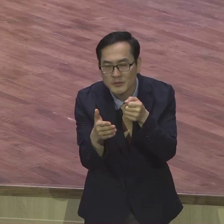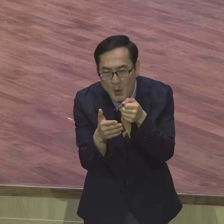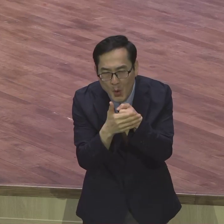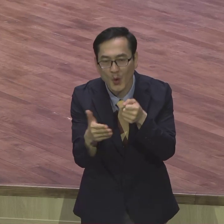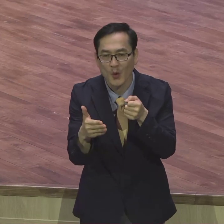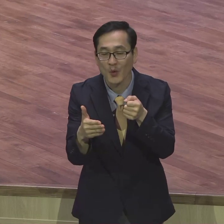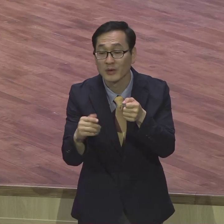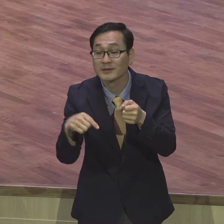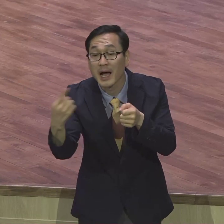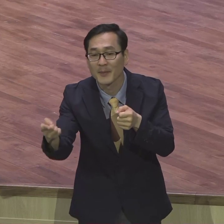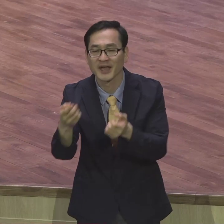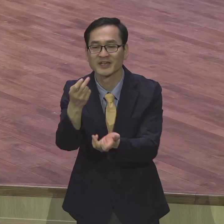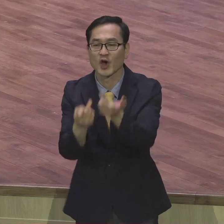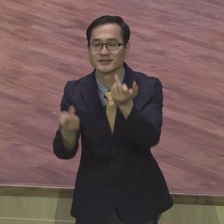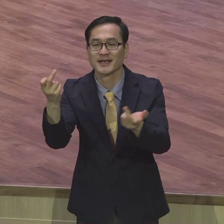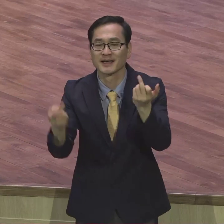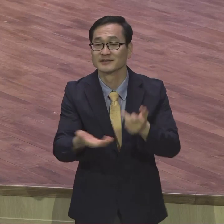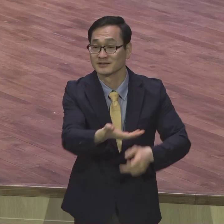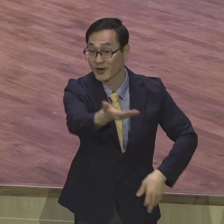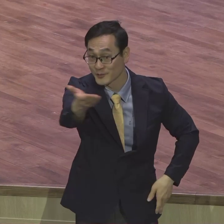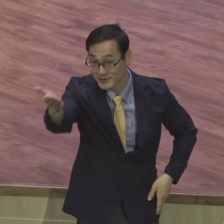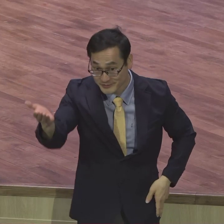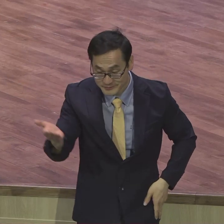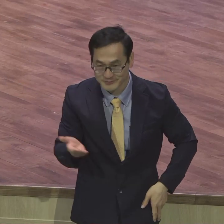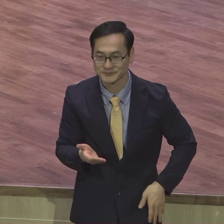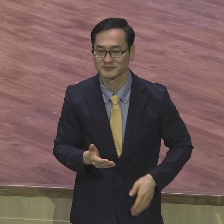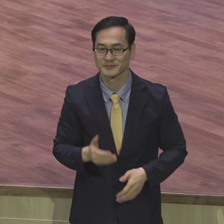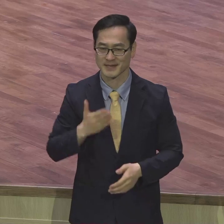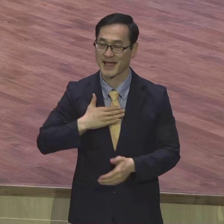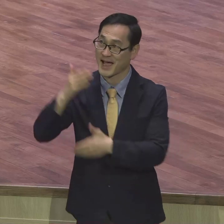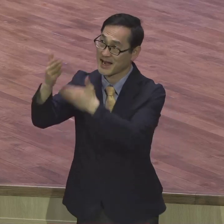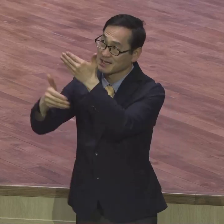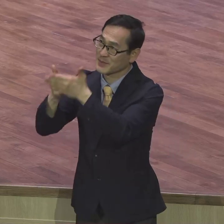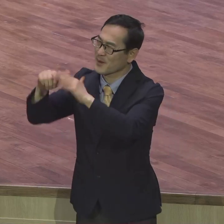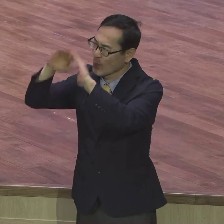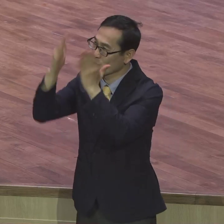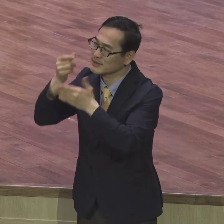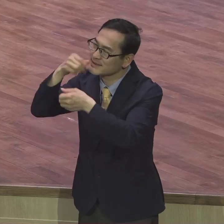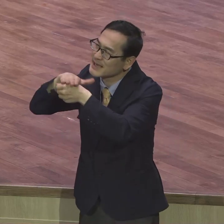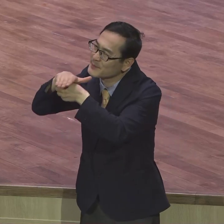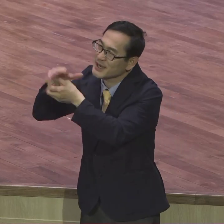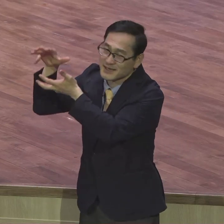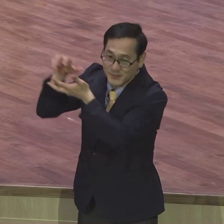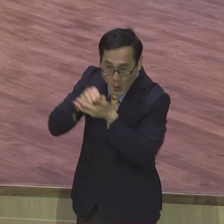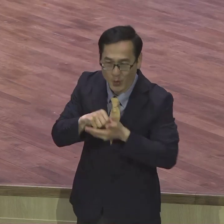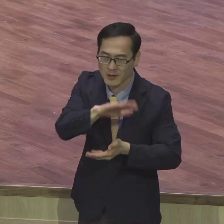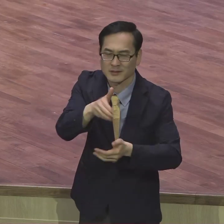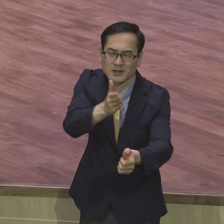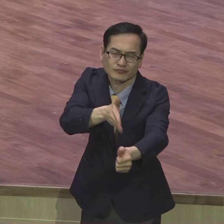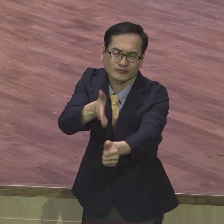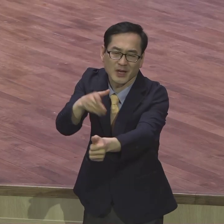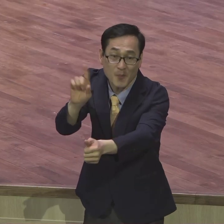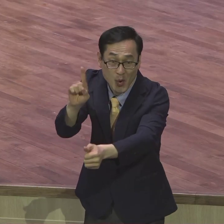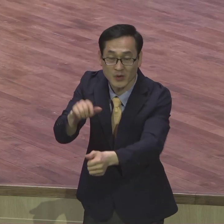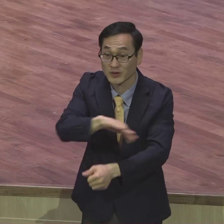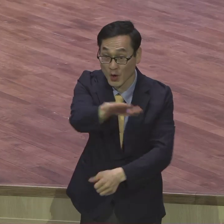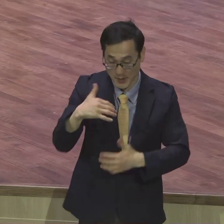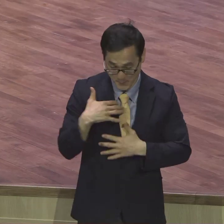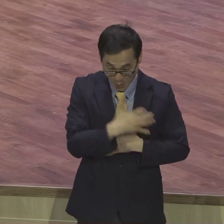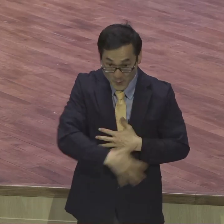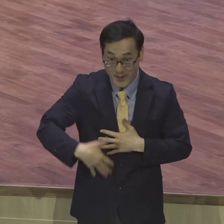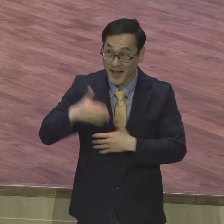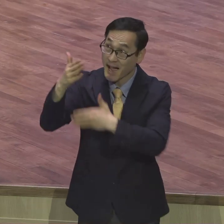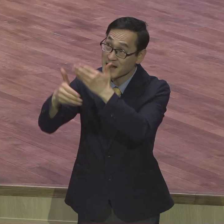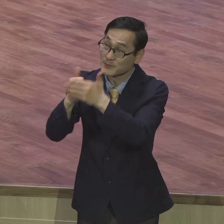그러므로 형제들아 내가 하나님의 모든 자비하심으로 너희를 권하오니 너희의 몸을 하나님이